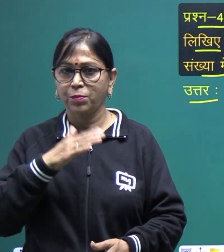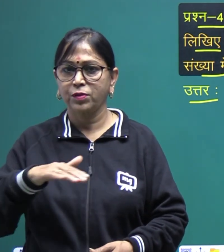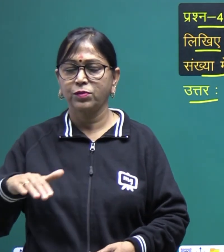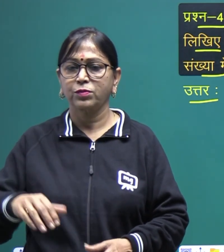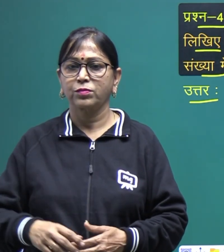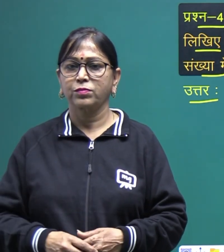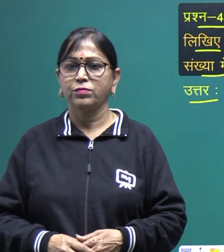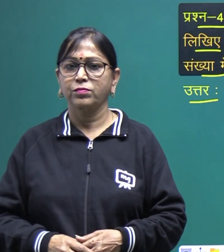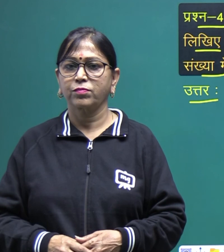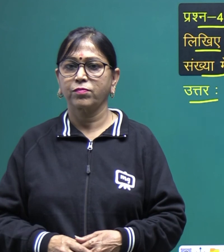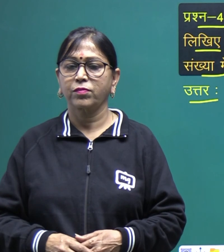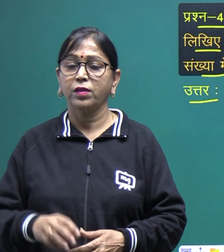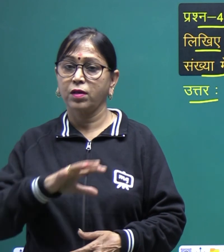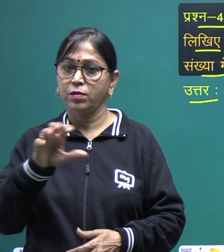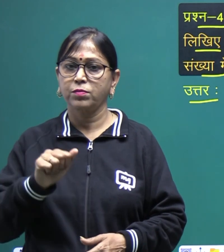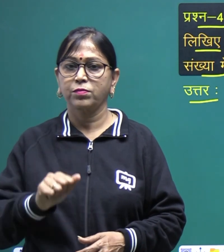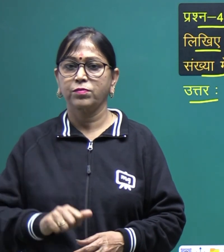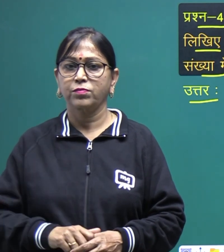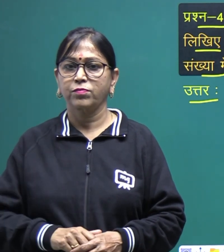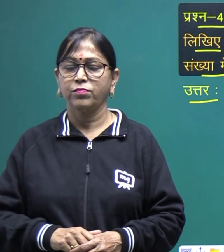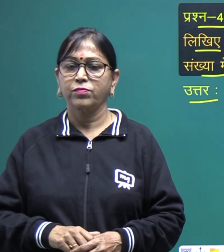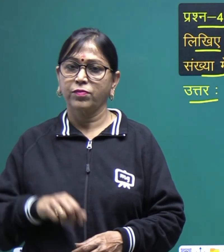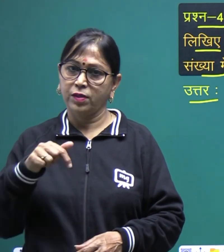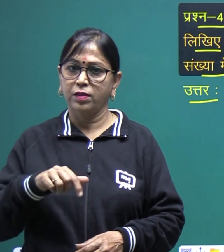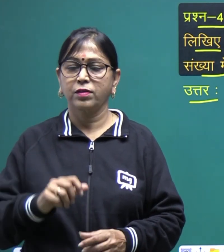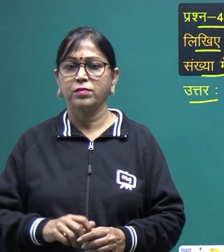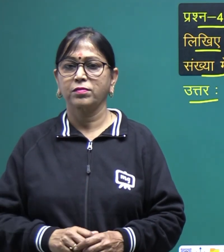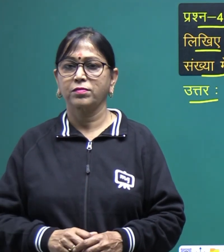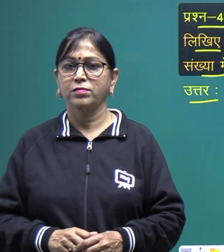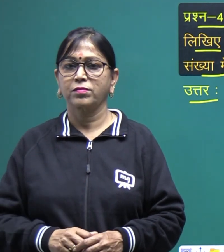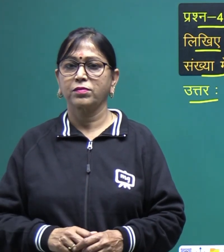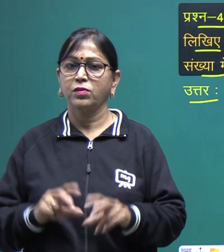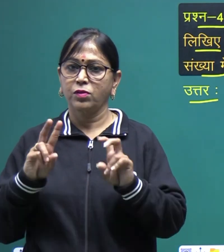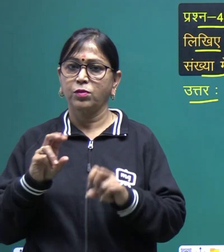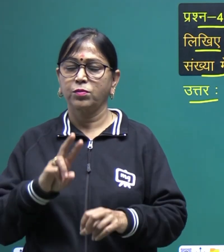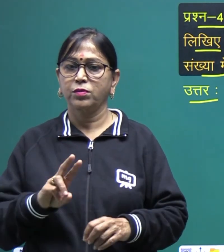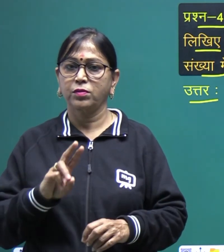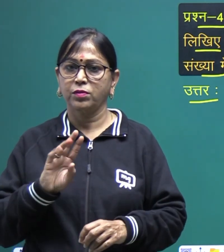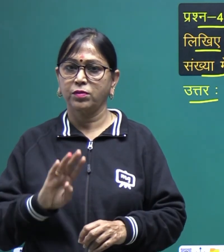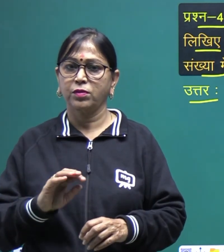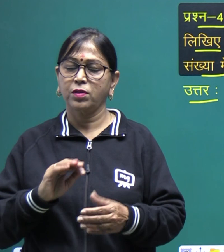बच्चों, हमारा यहाँ पर यह अध्याय